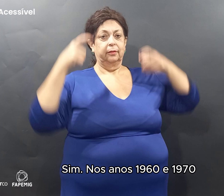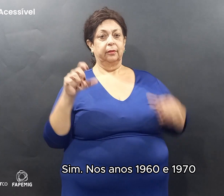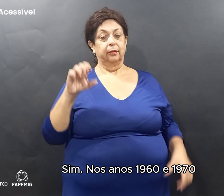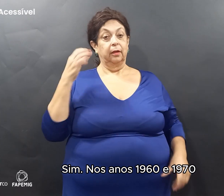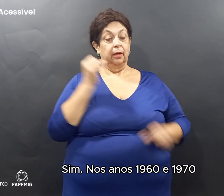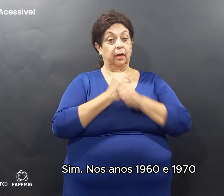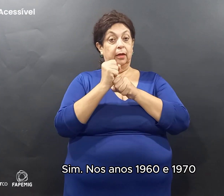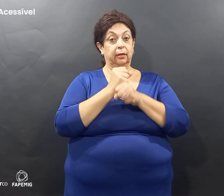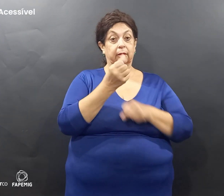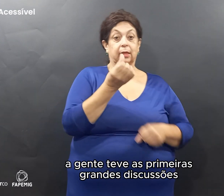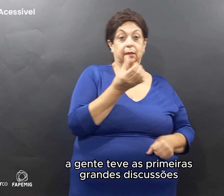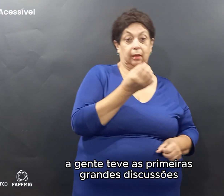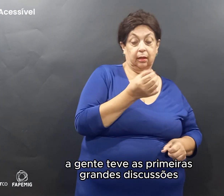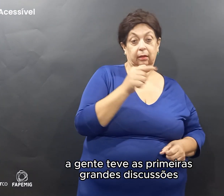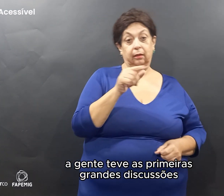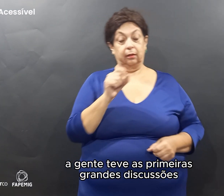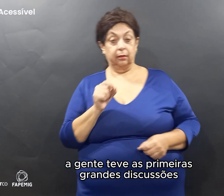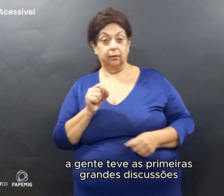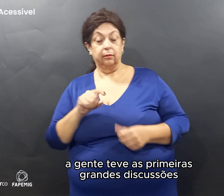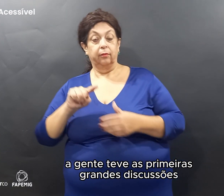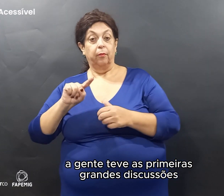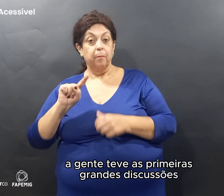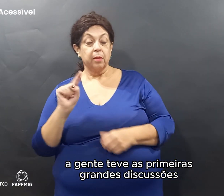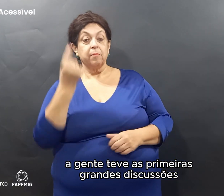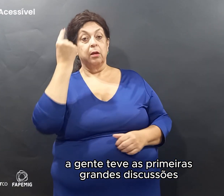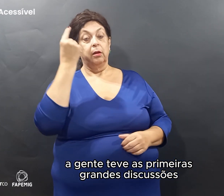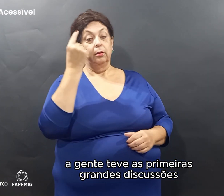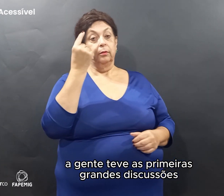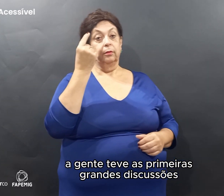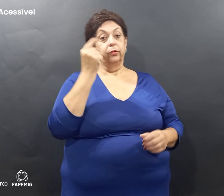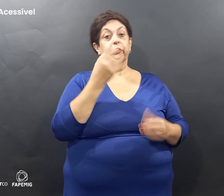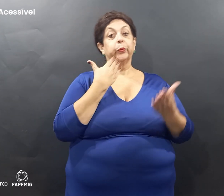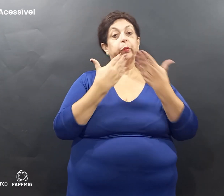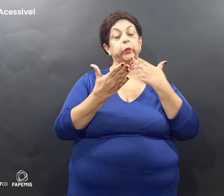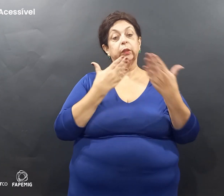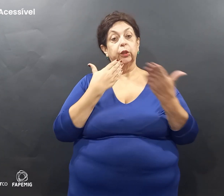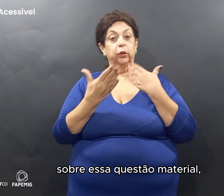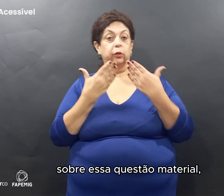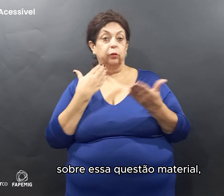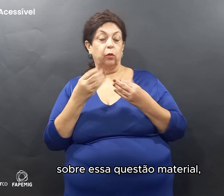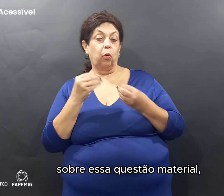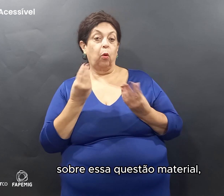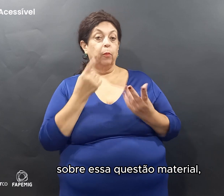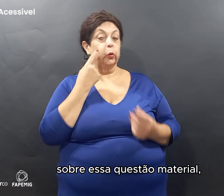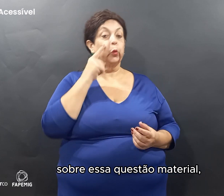anos 60 e 70, a gente teve as primeiras grandes discussões